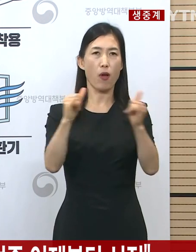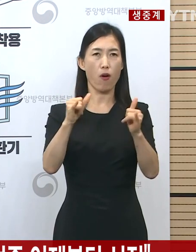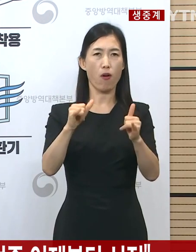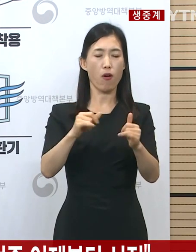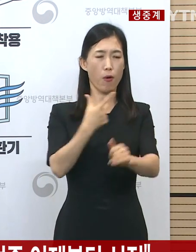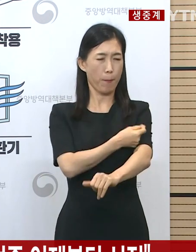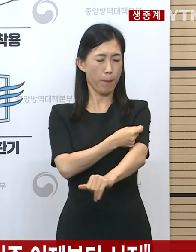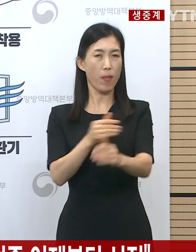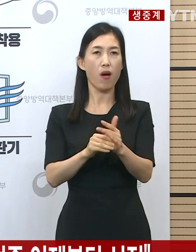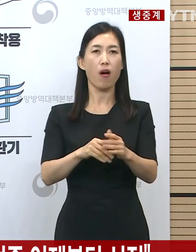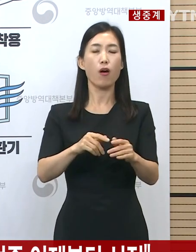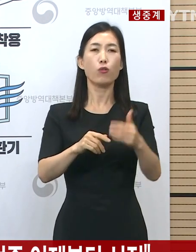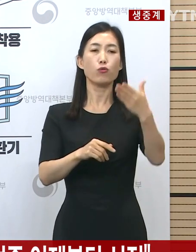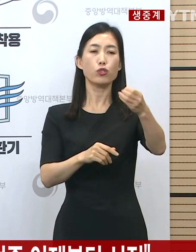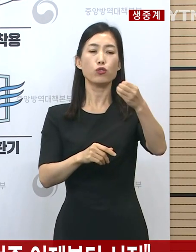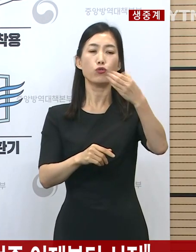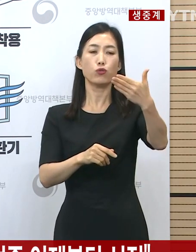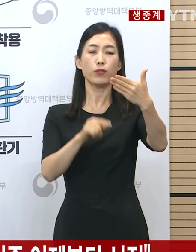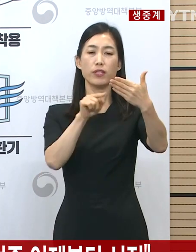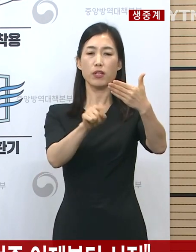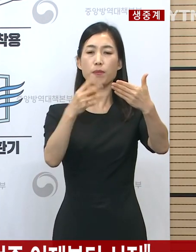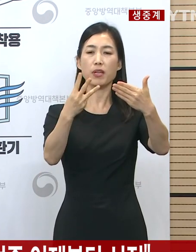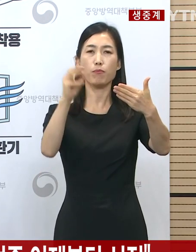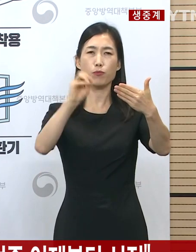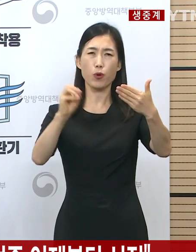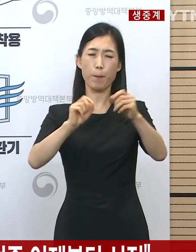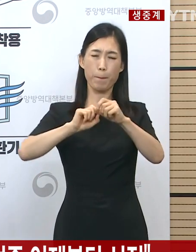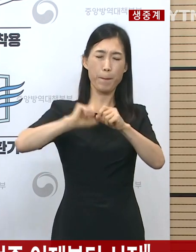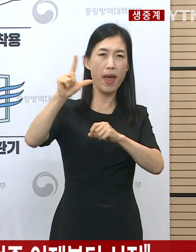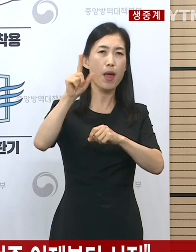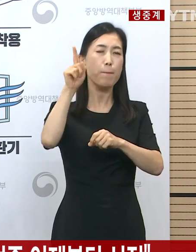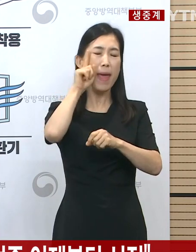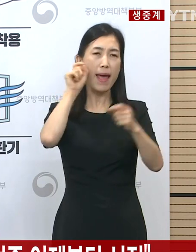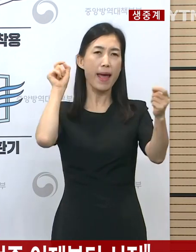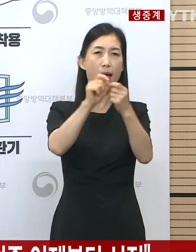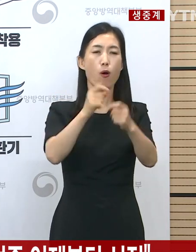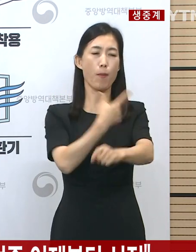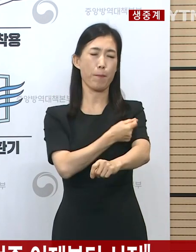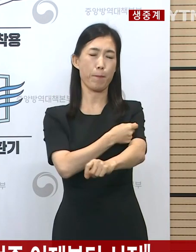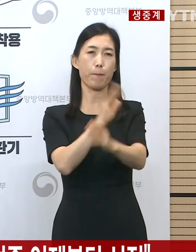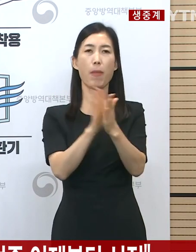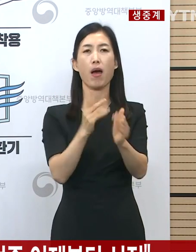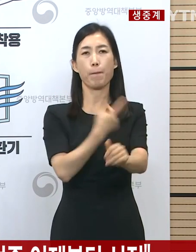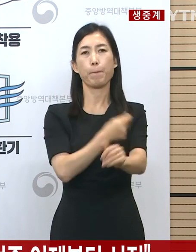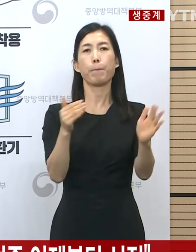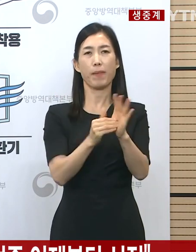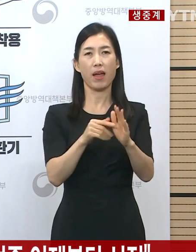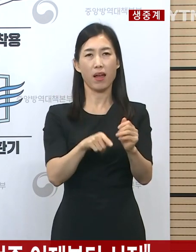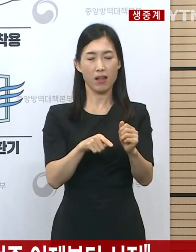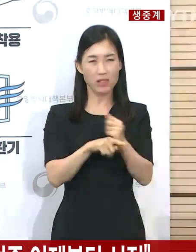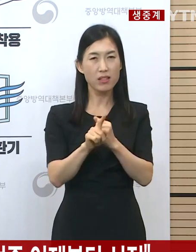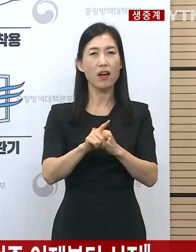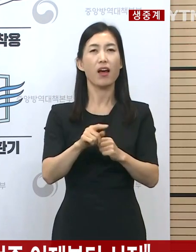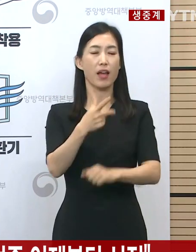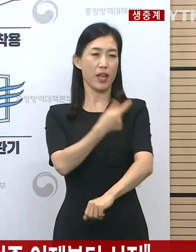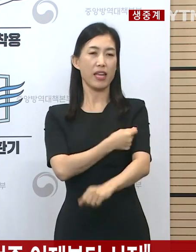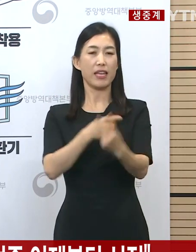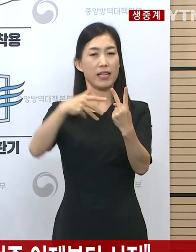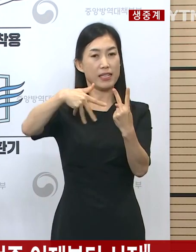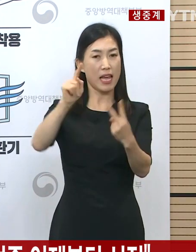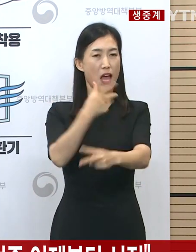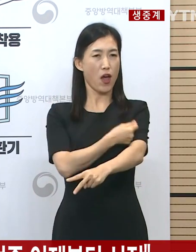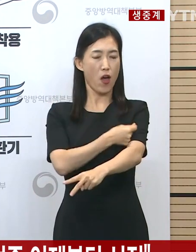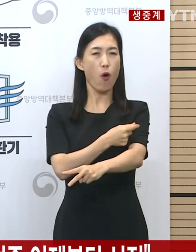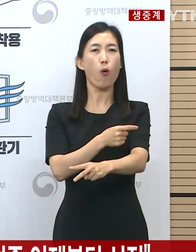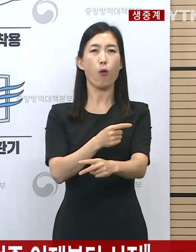하여 99.3%의 접종률을 보였습니다. 1차 접종을 받으신 고령층에서의 2차 접종률도